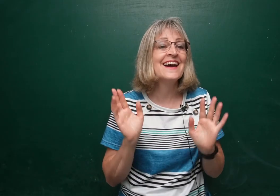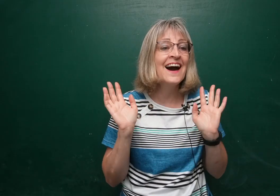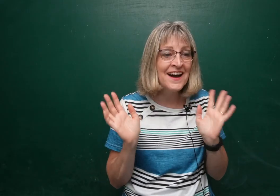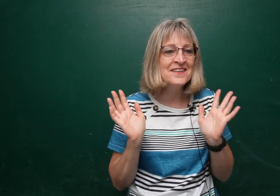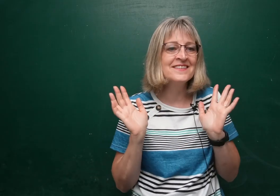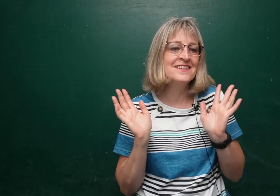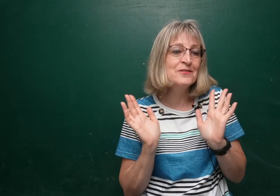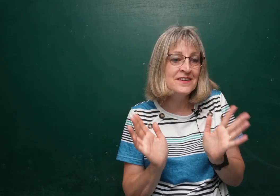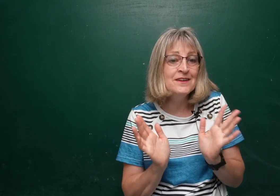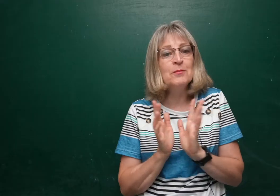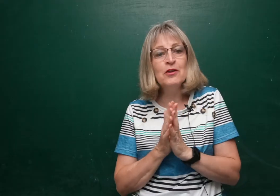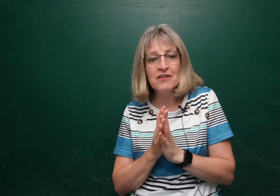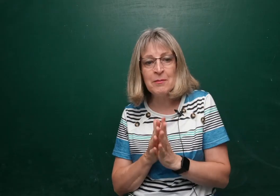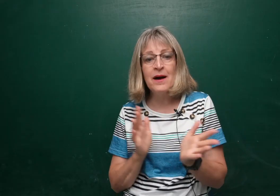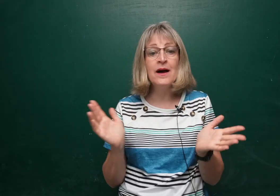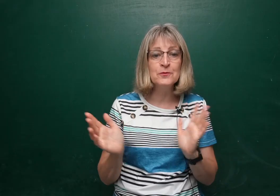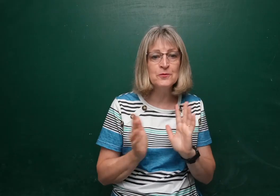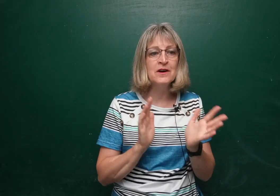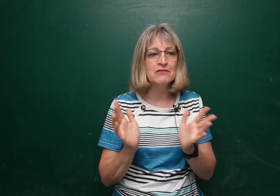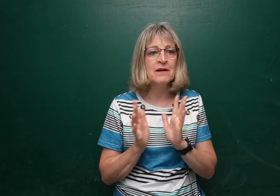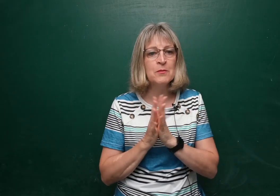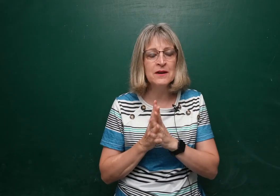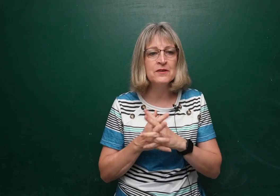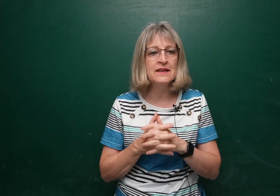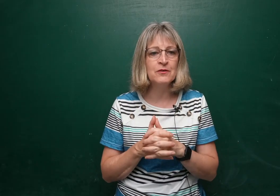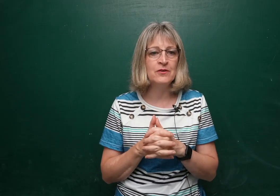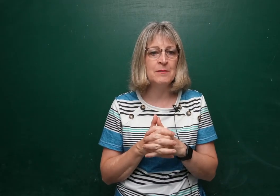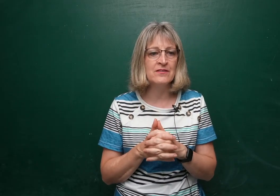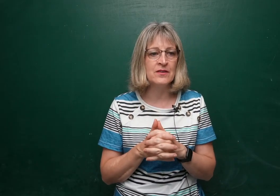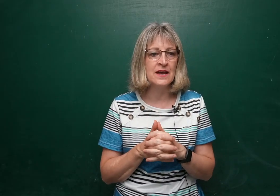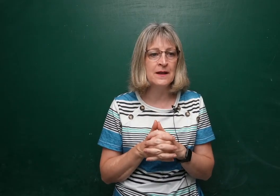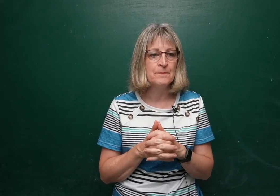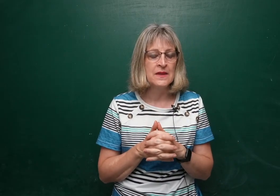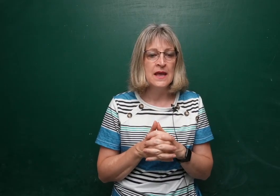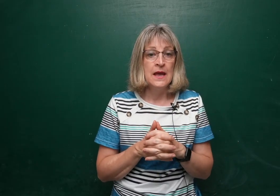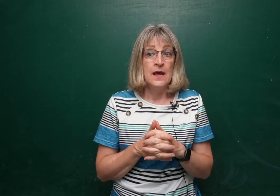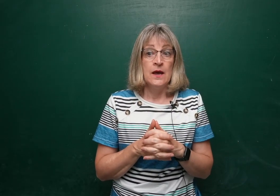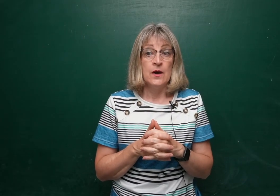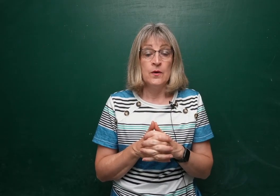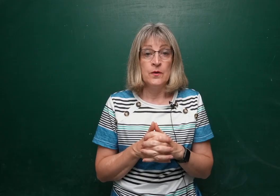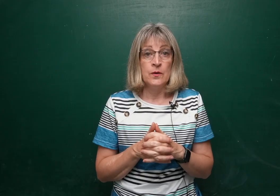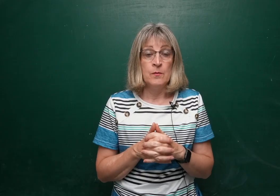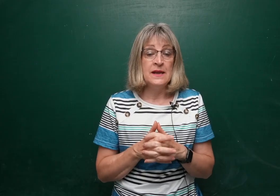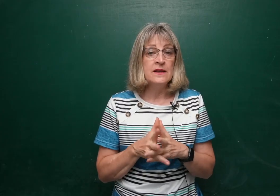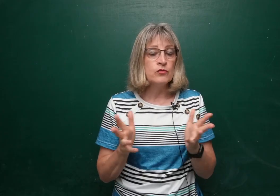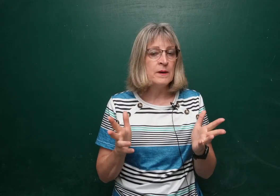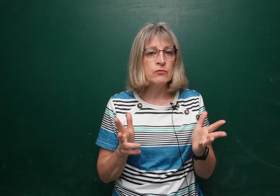rare si on dit, bah non, ça va pas, ou voilà, faut vraiment bien connaître la personne, hein. Mais les sourds, par contre, ils